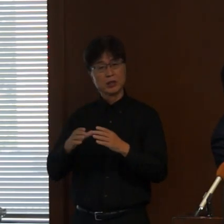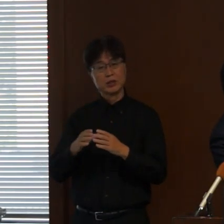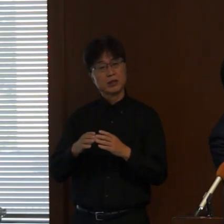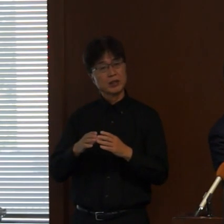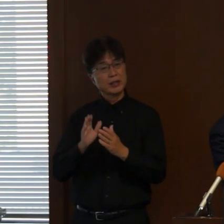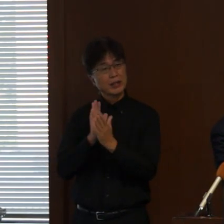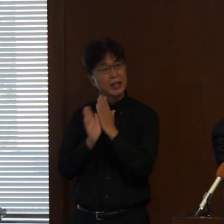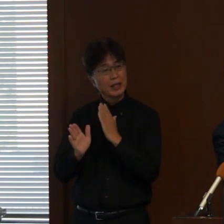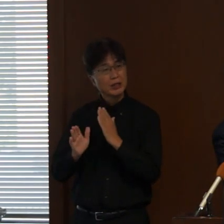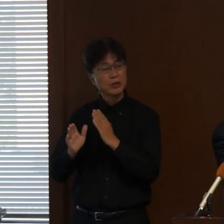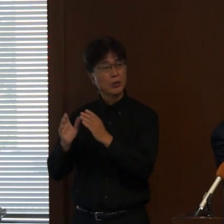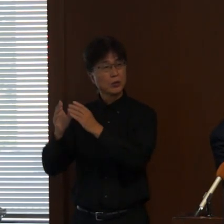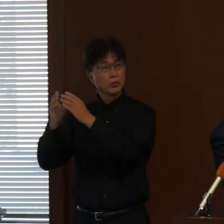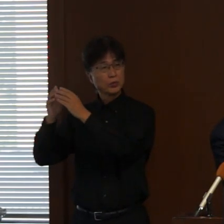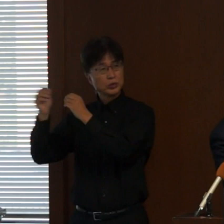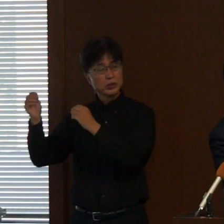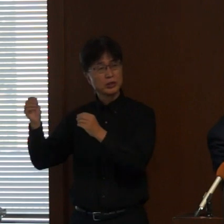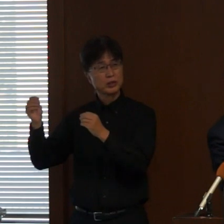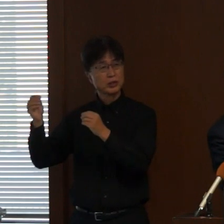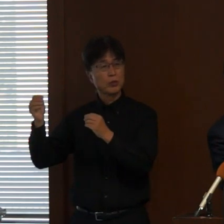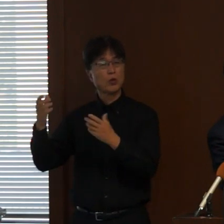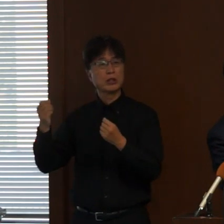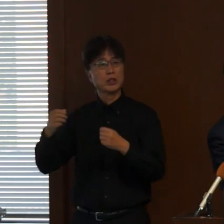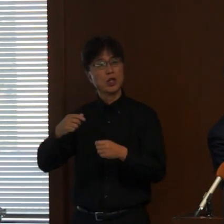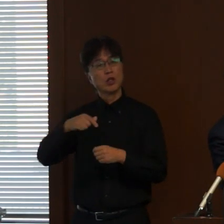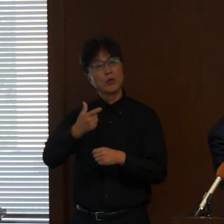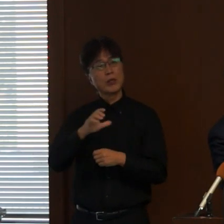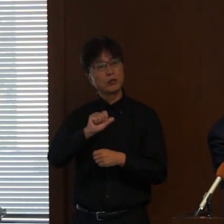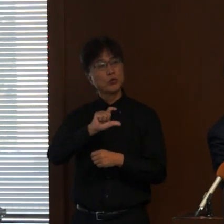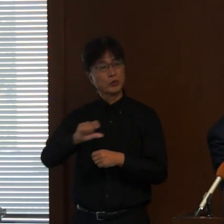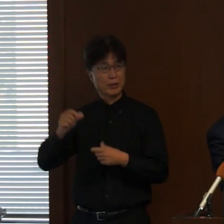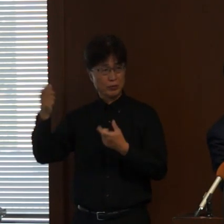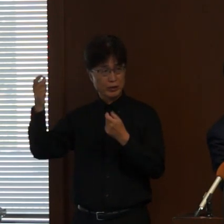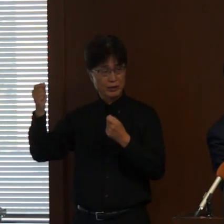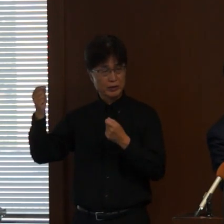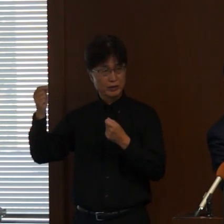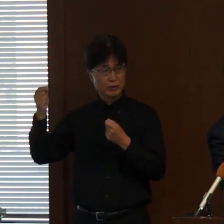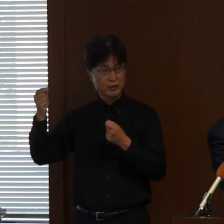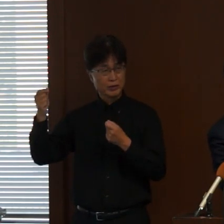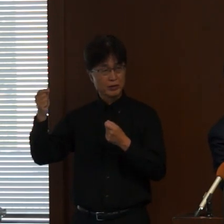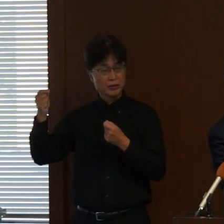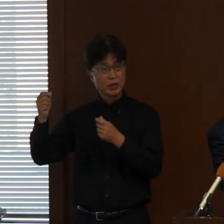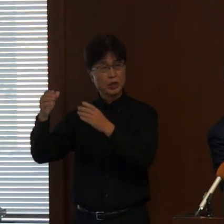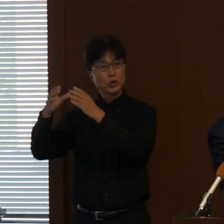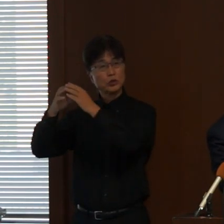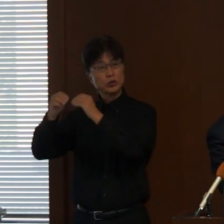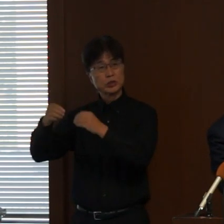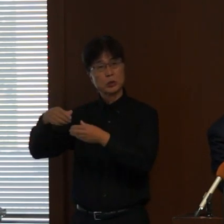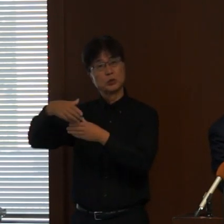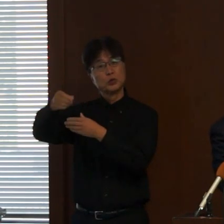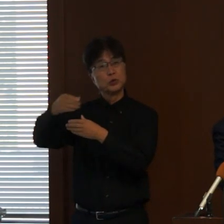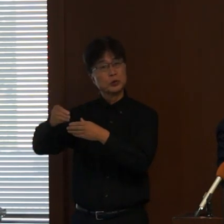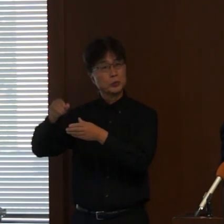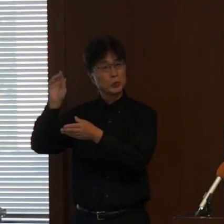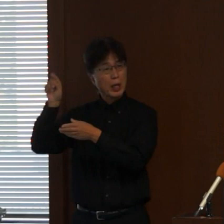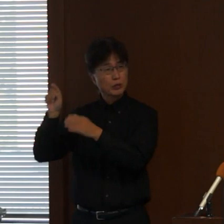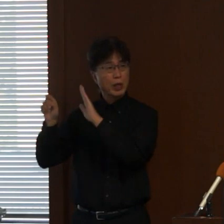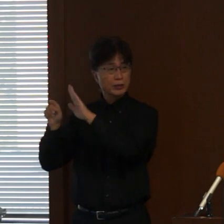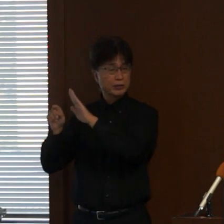ですけれども、これ600億ずつだったっけ、国の融資枠もあるんです。